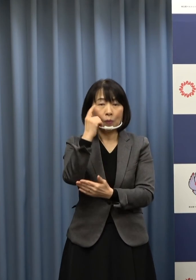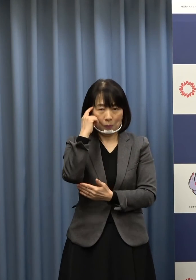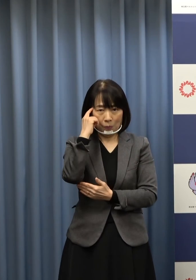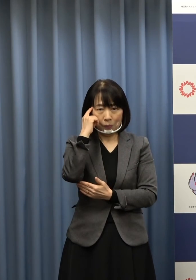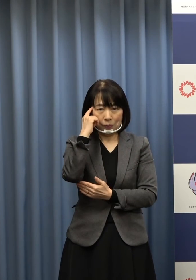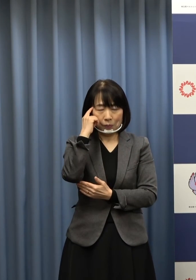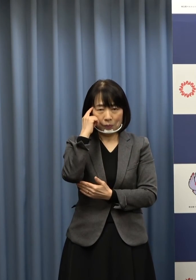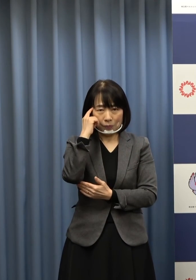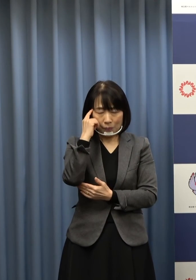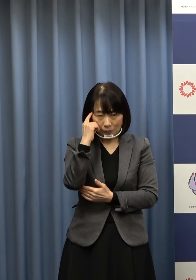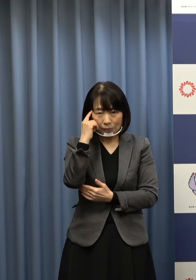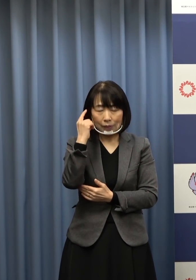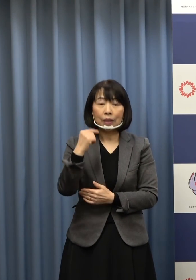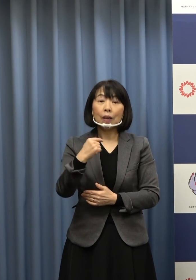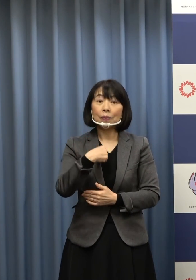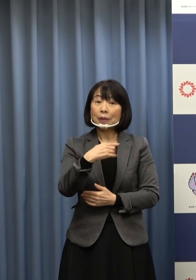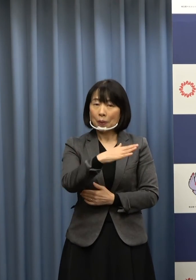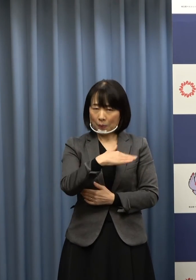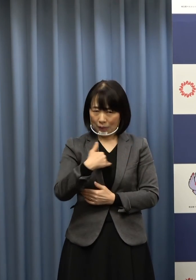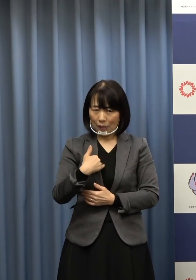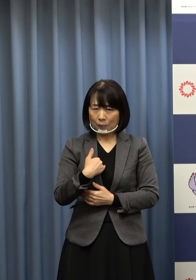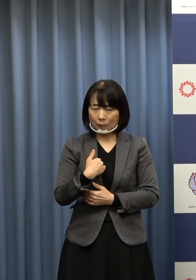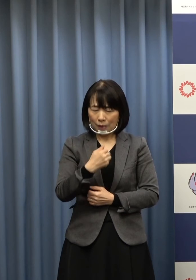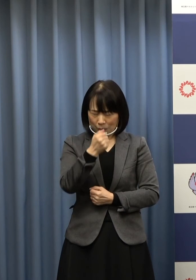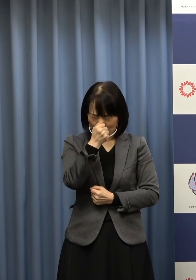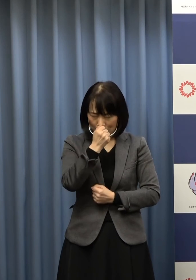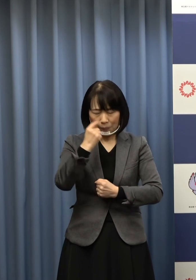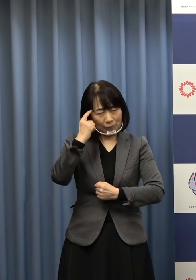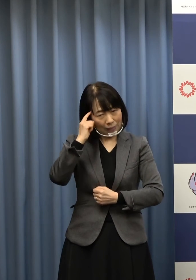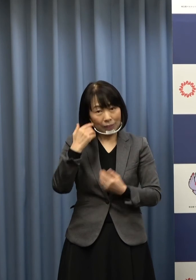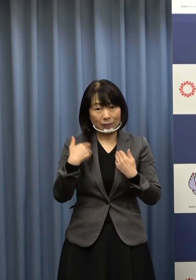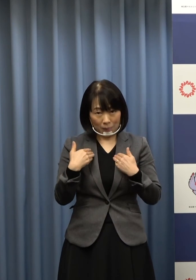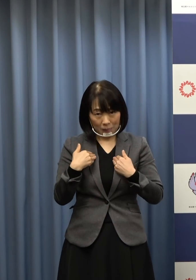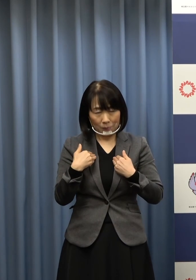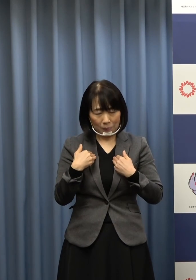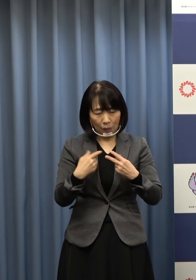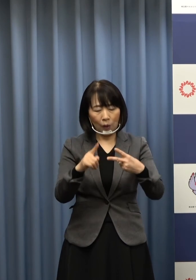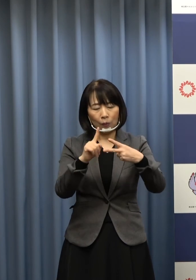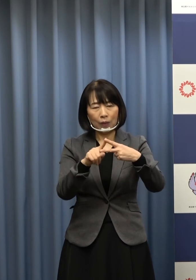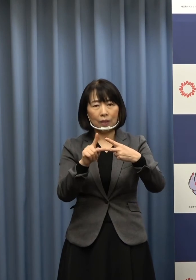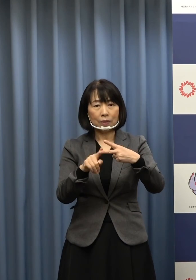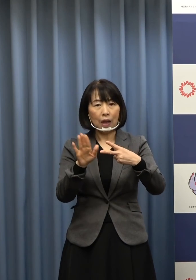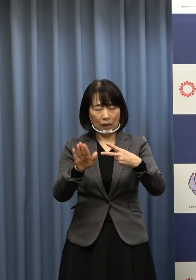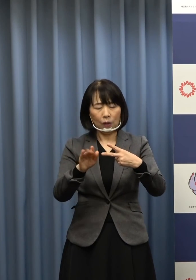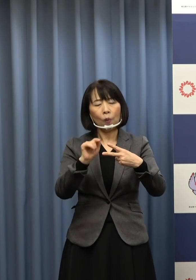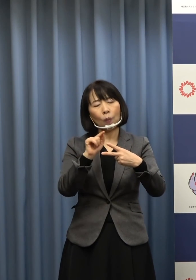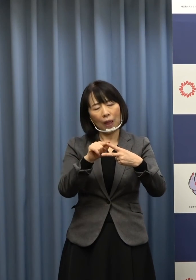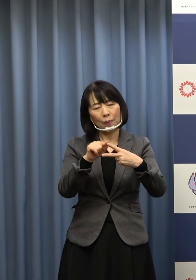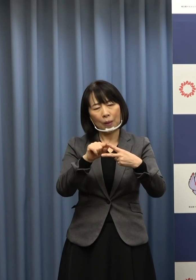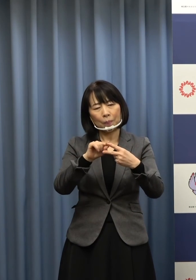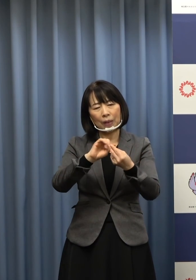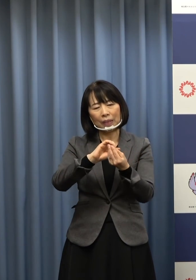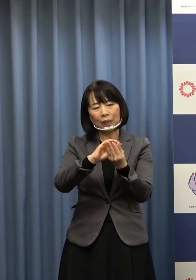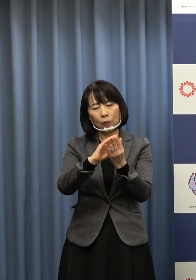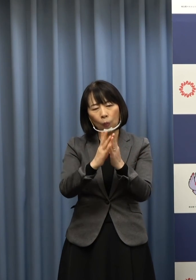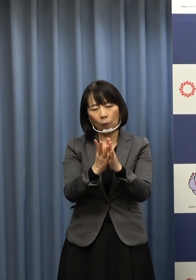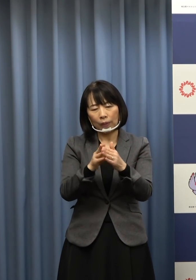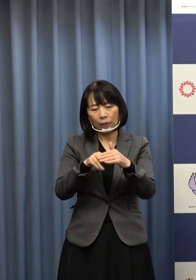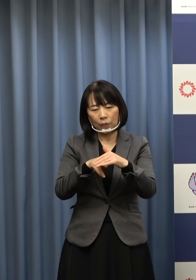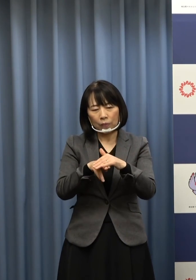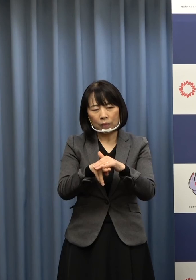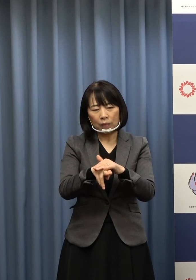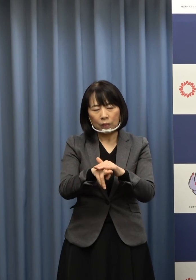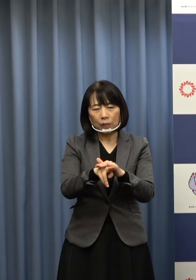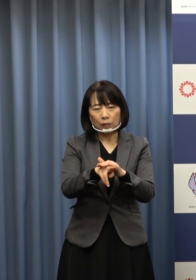通り、我々がより慎重にならなければいけない2つの要素というのは、やっぱり変異株と、それからもう一つ